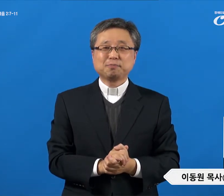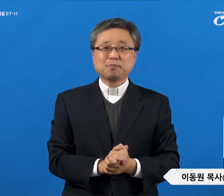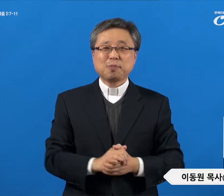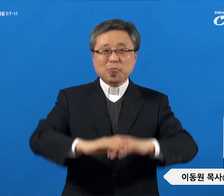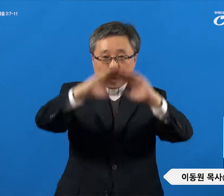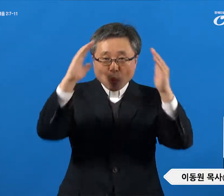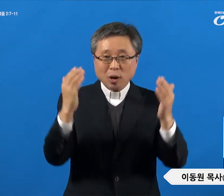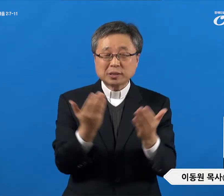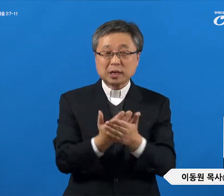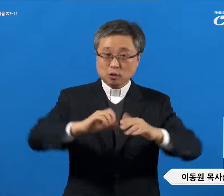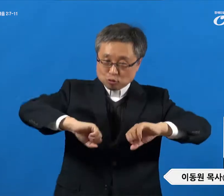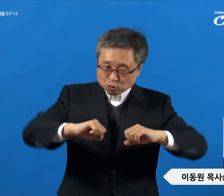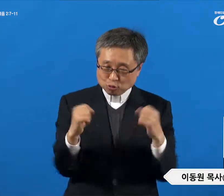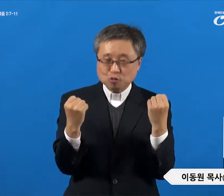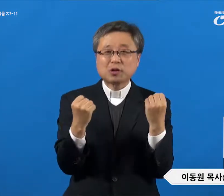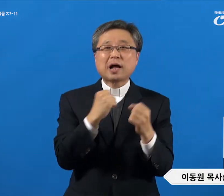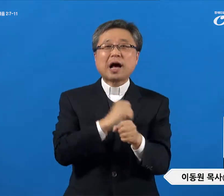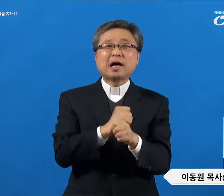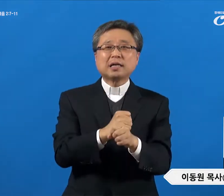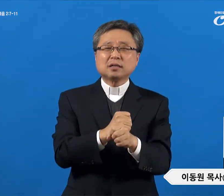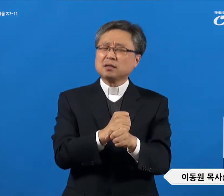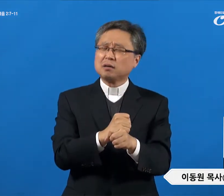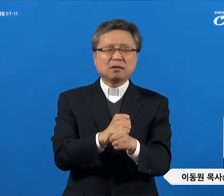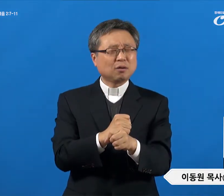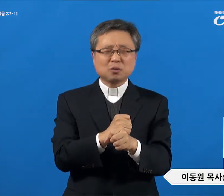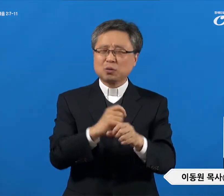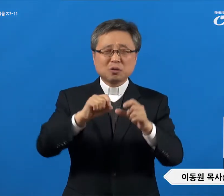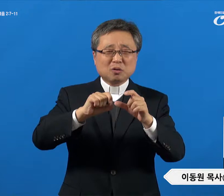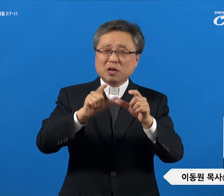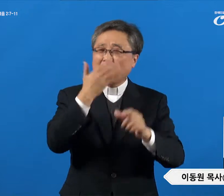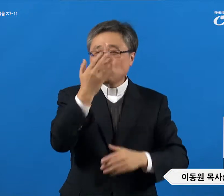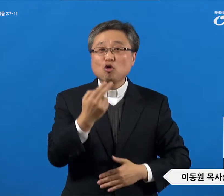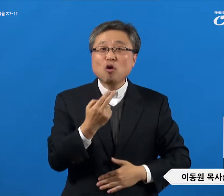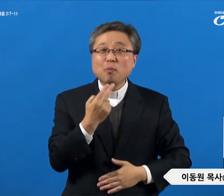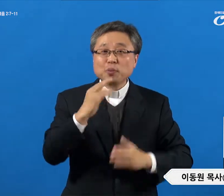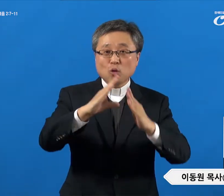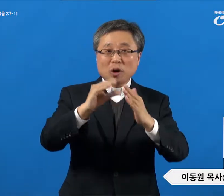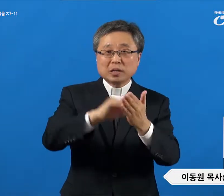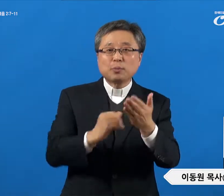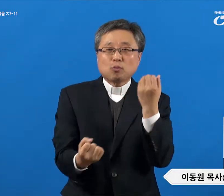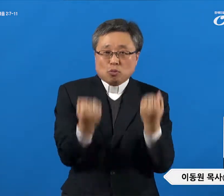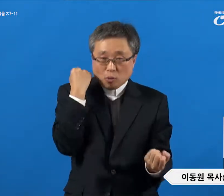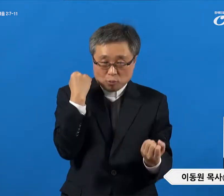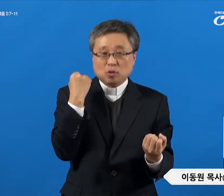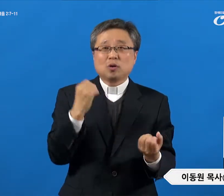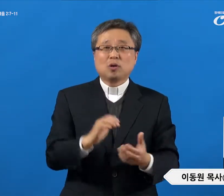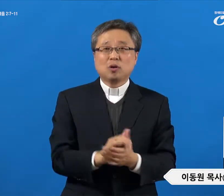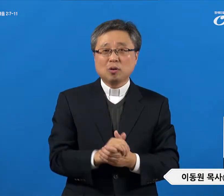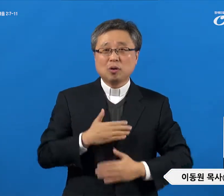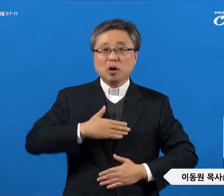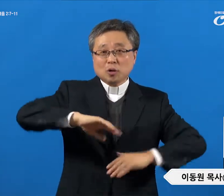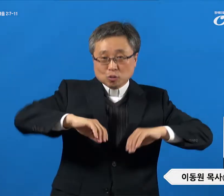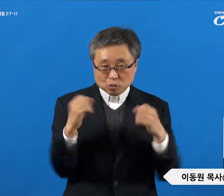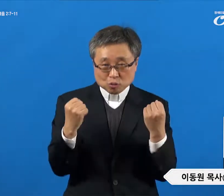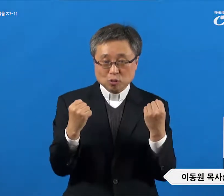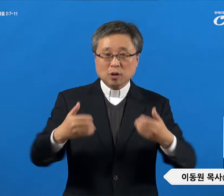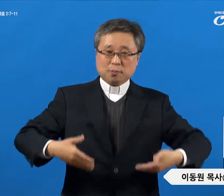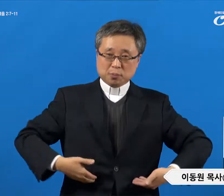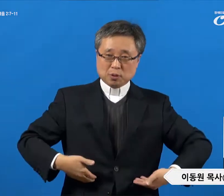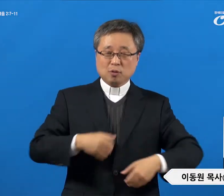완전한 순종, 온전한 순종이라는 것은 거의 불가능해 보이는 과제이지만 그럼에도 불구하고 순종의 필요는